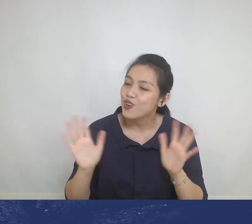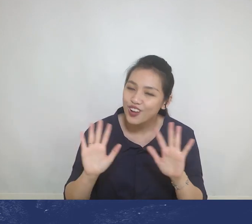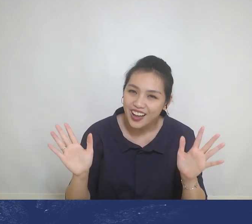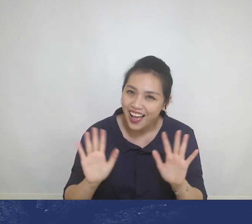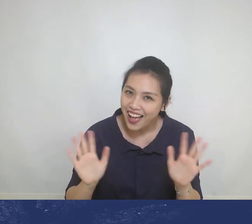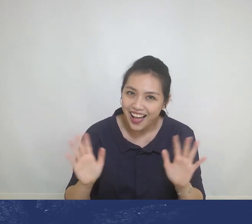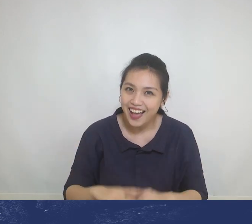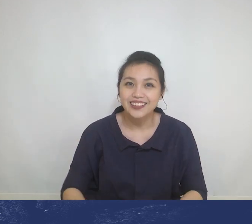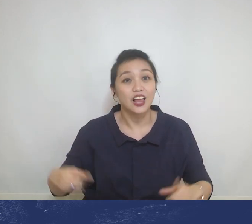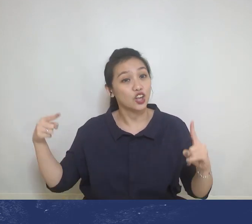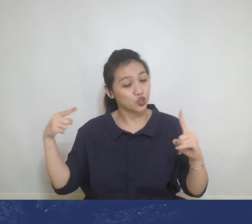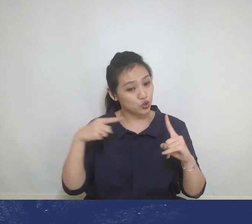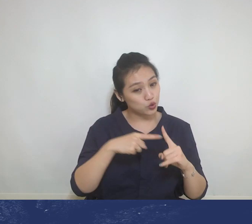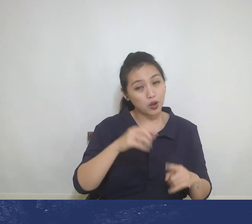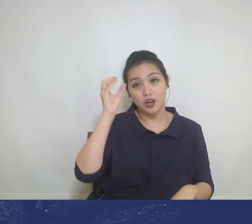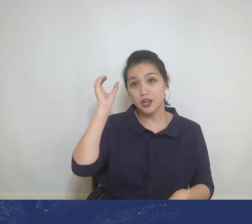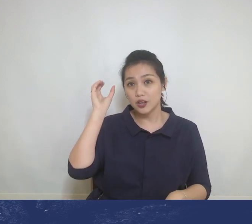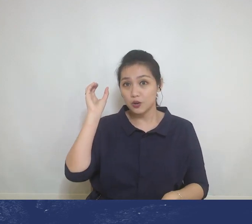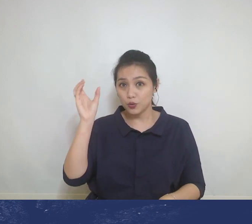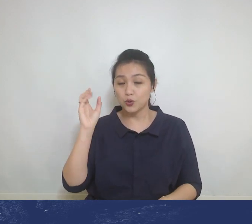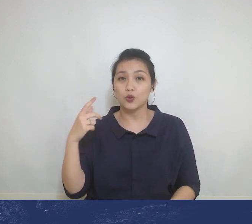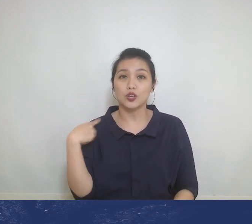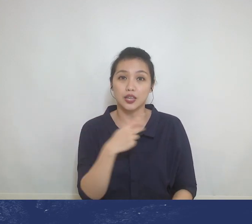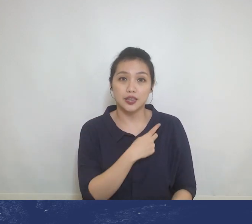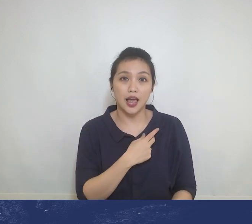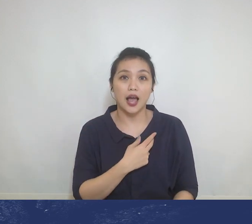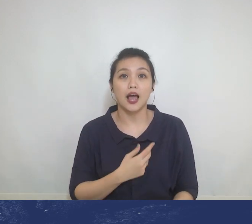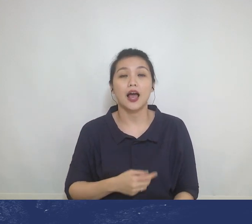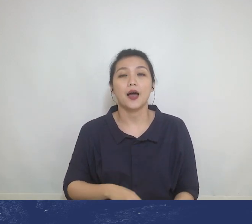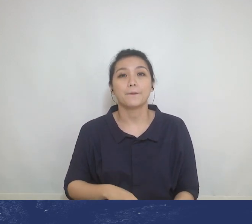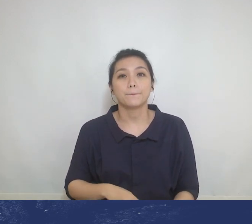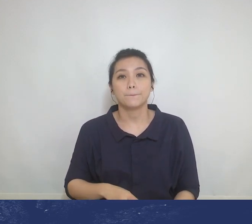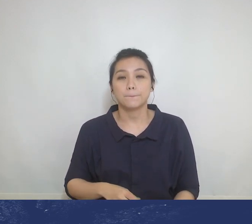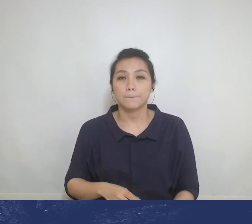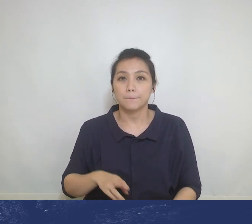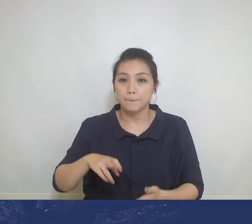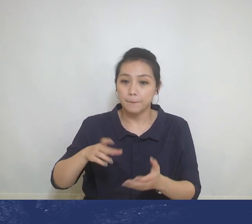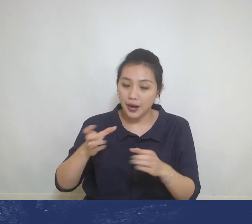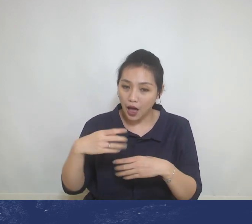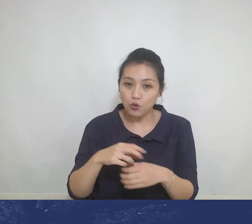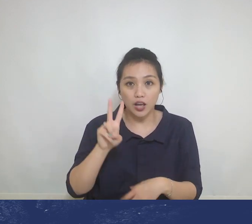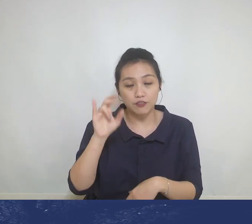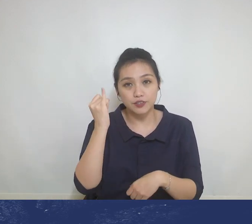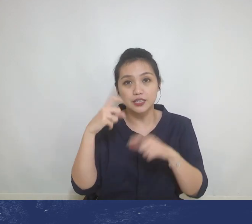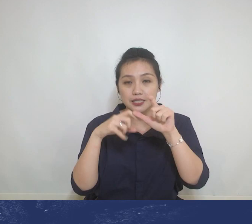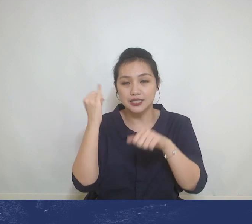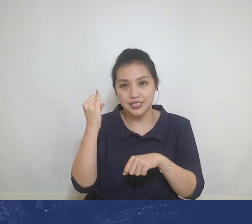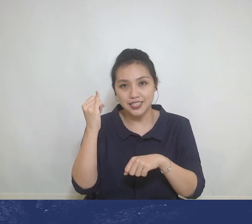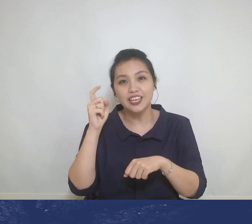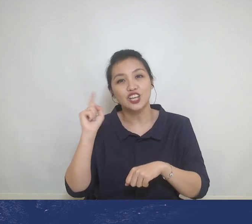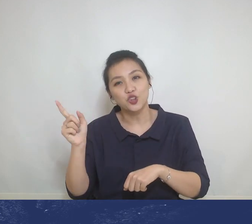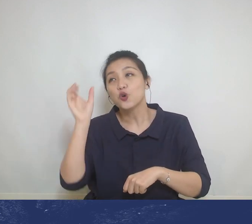Bukan. Tujuan kita ngerjakan visi cuma satu, karena kita ingin menyenangkan hati Bapak. Yakub ini sampai di satu